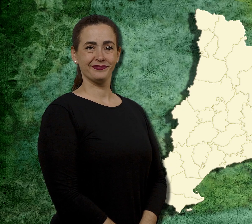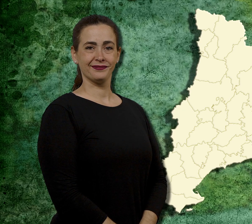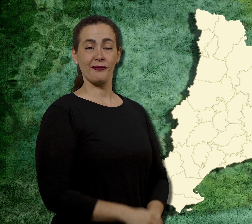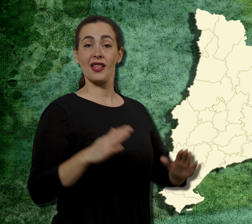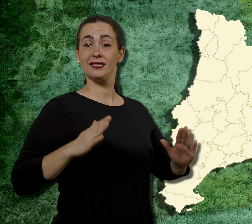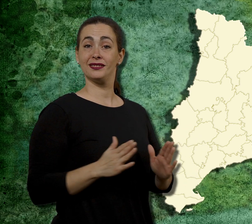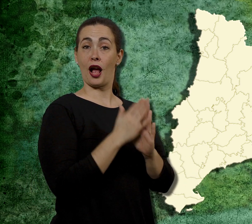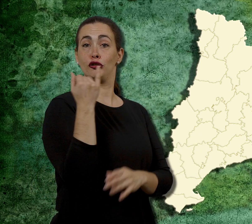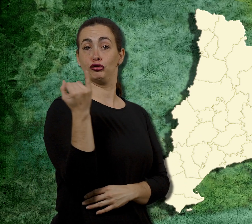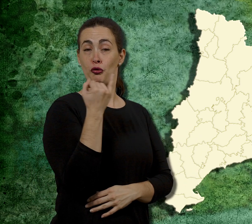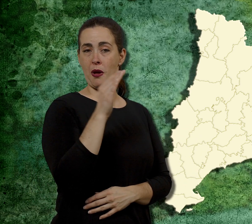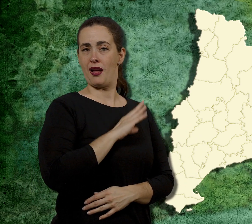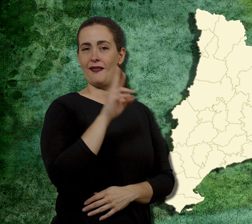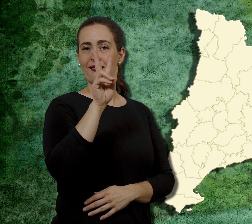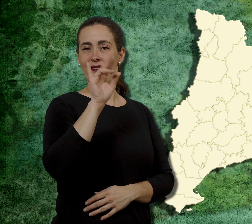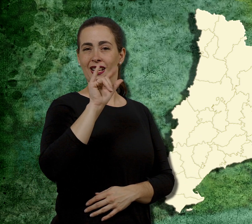Sant Joan de Vilatorrada,